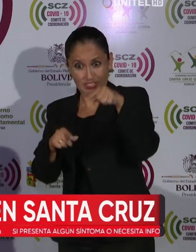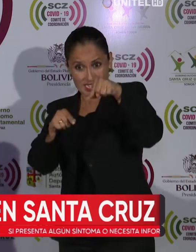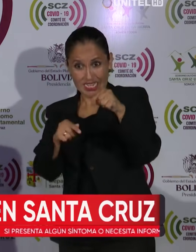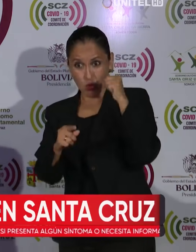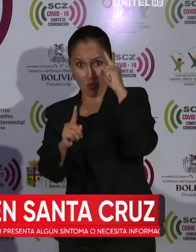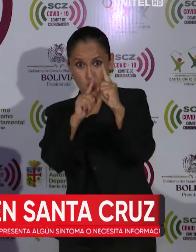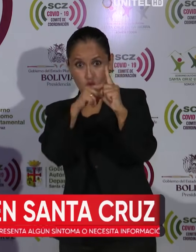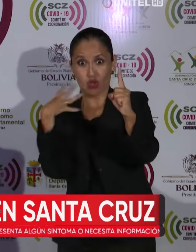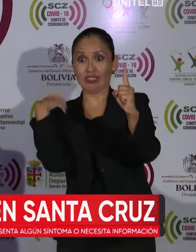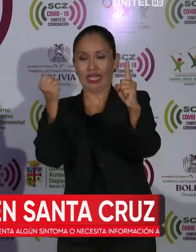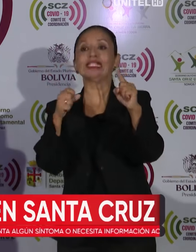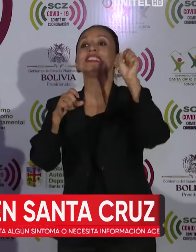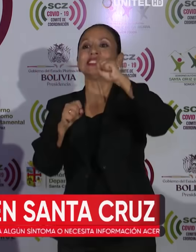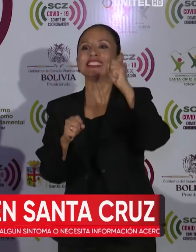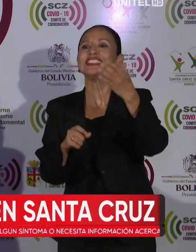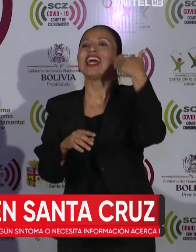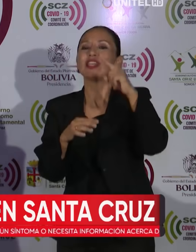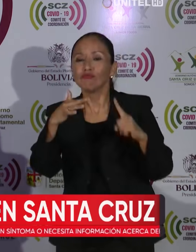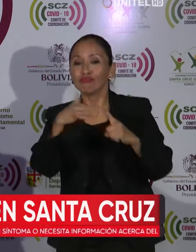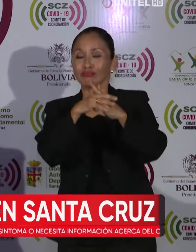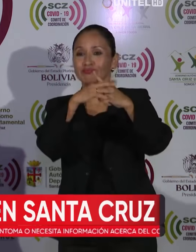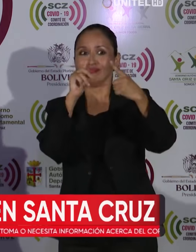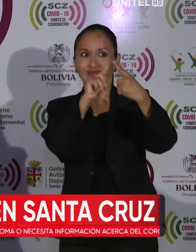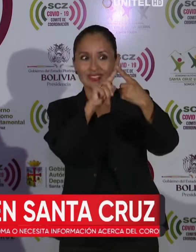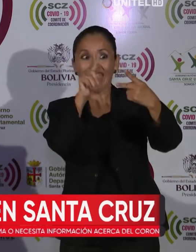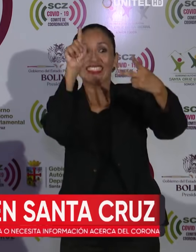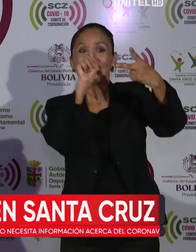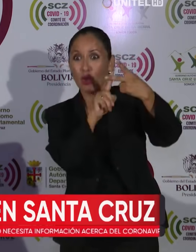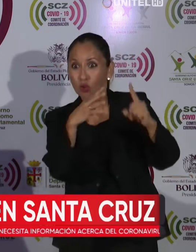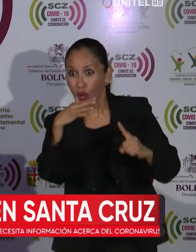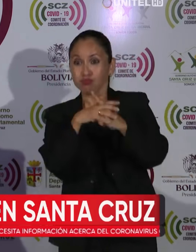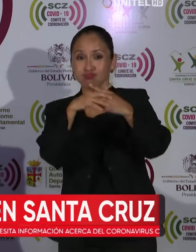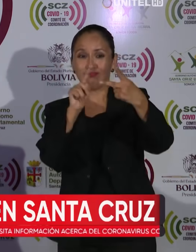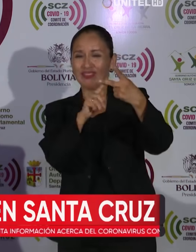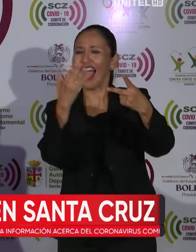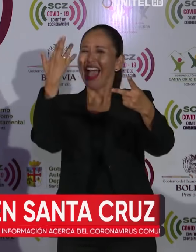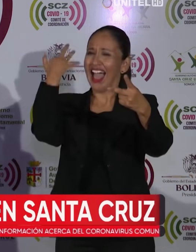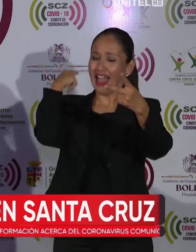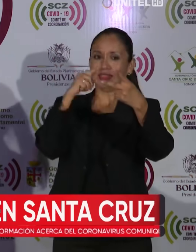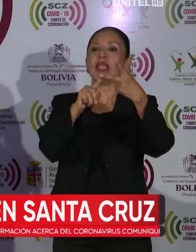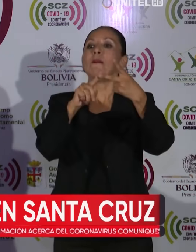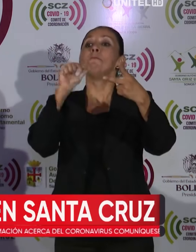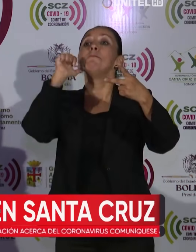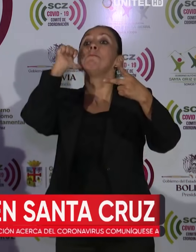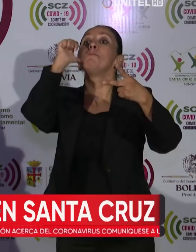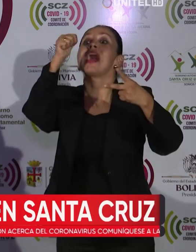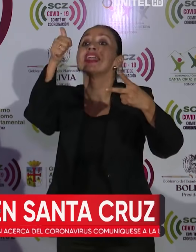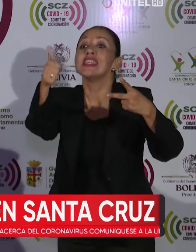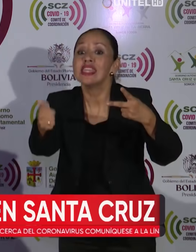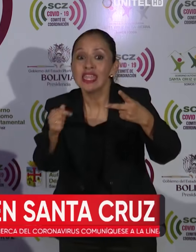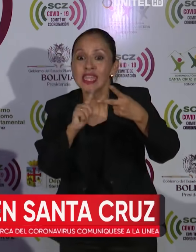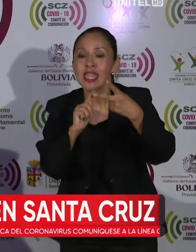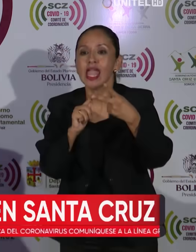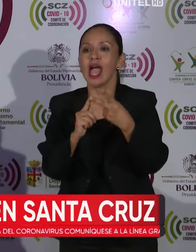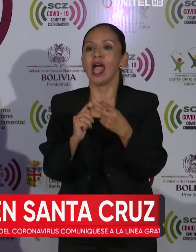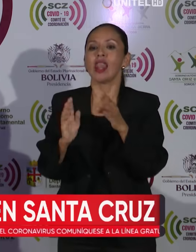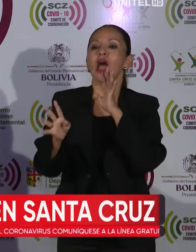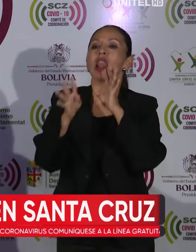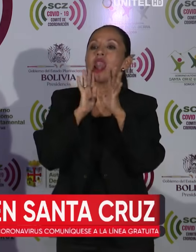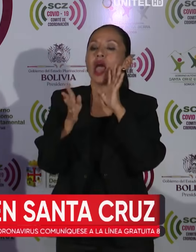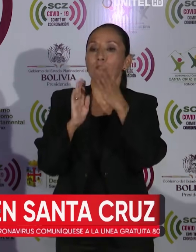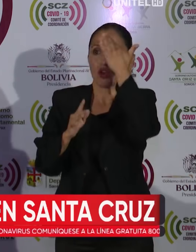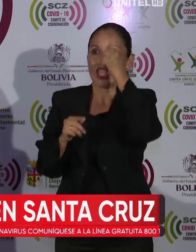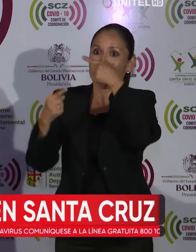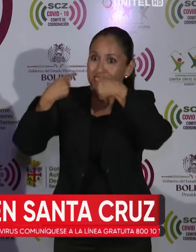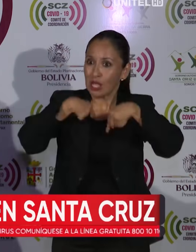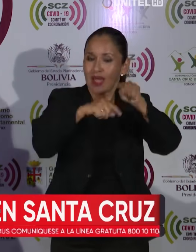Sí, el caso 1 es una señora que ya confirmó, mañana va a compartir con el gobernador antes de volver a su